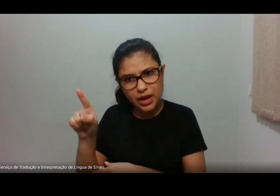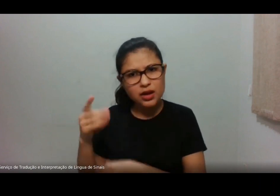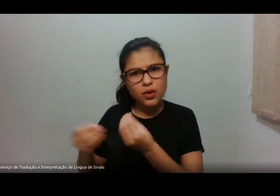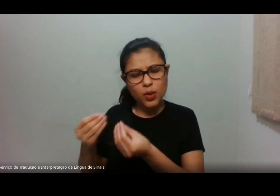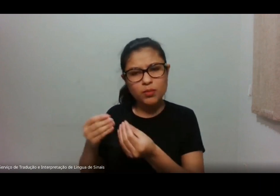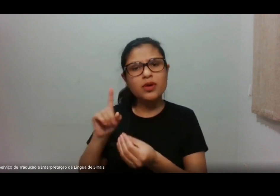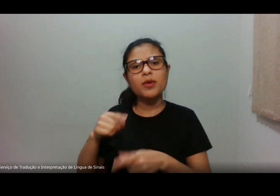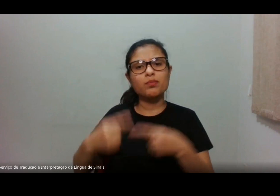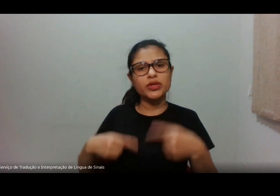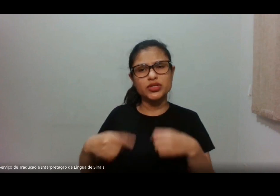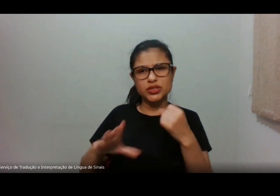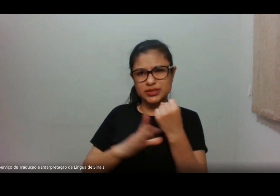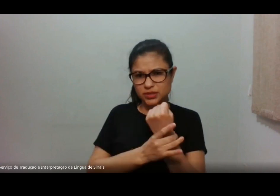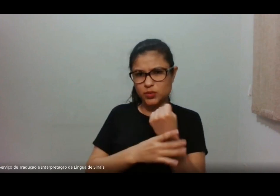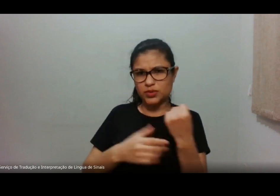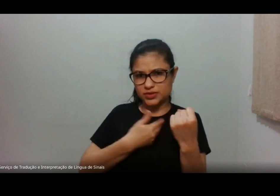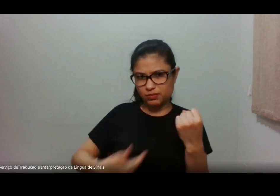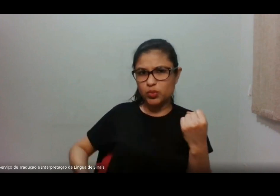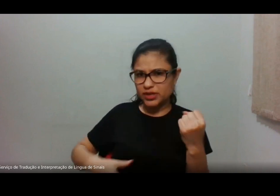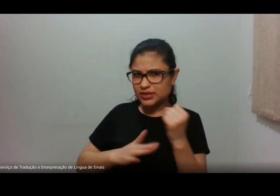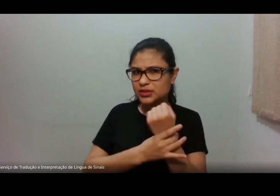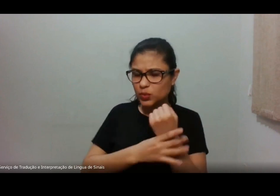pública que não matasse a população negra.